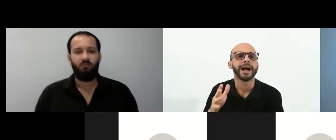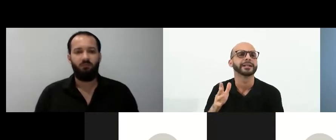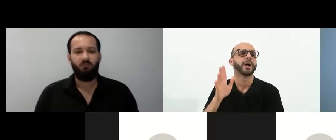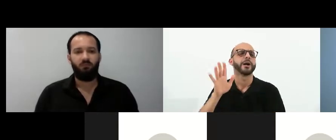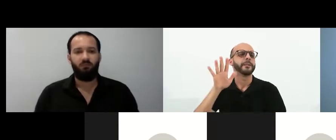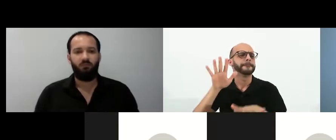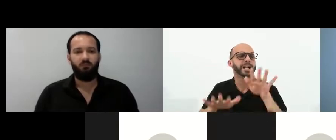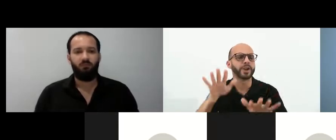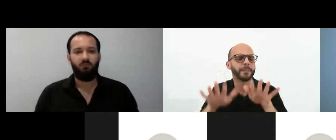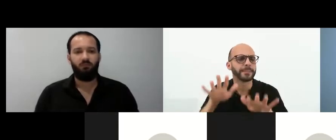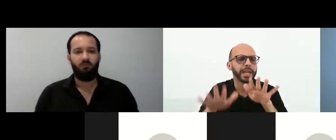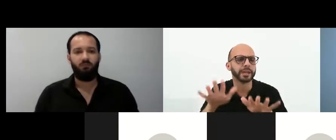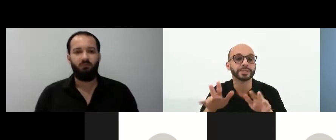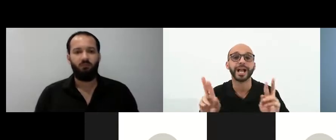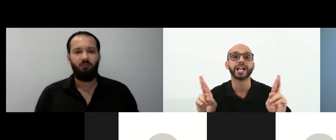remotas?